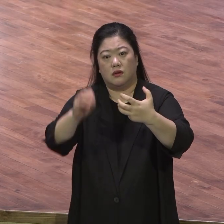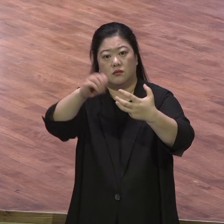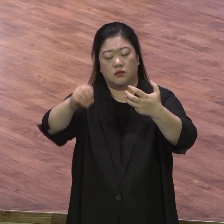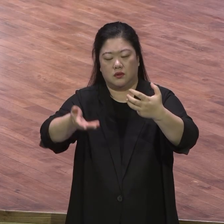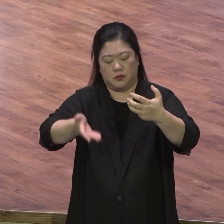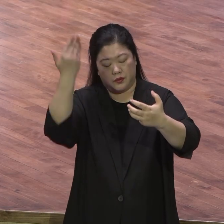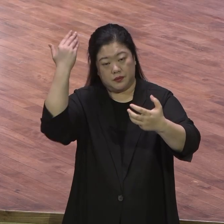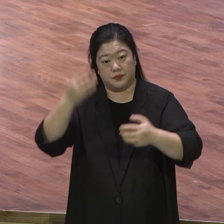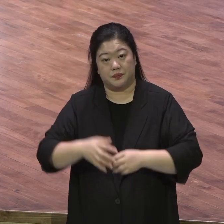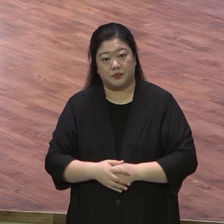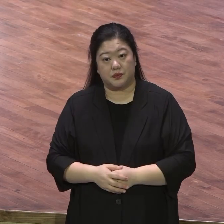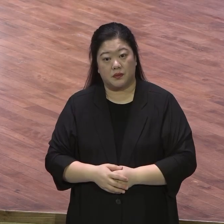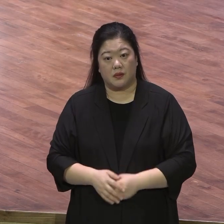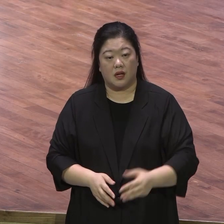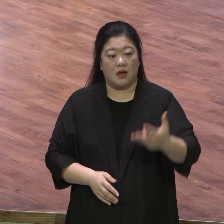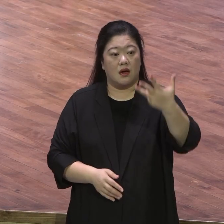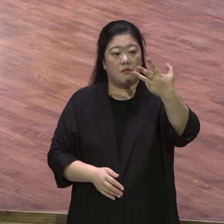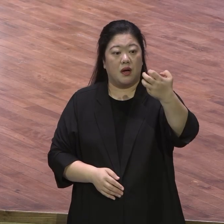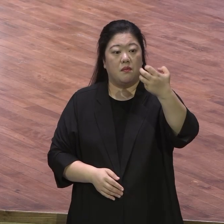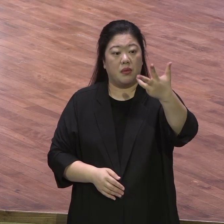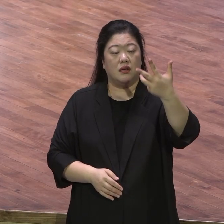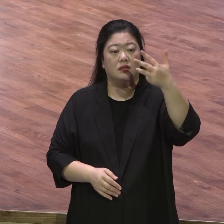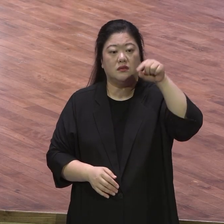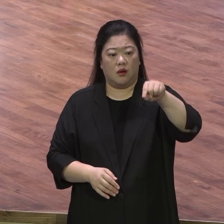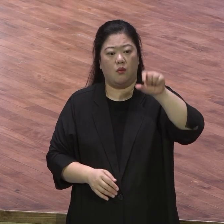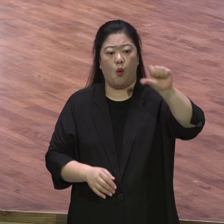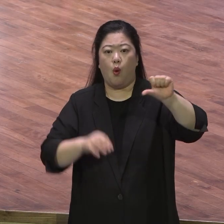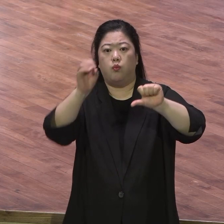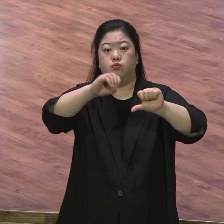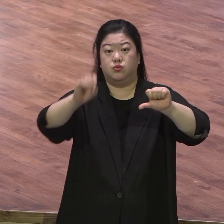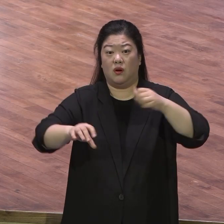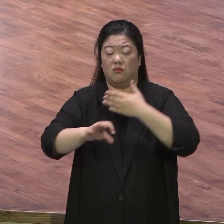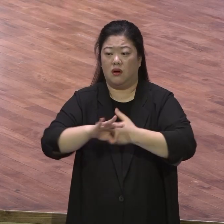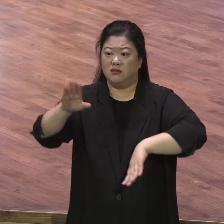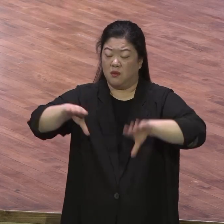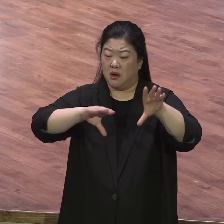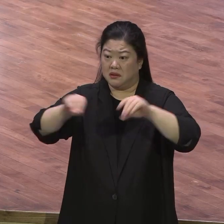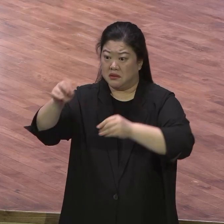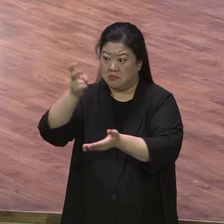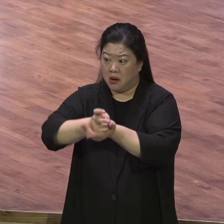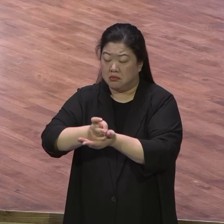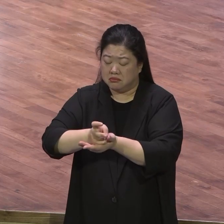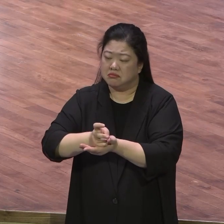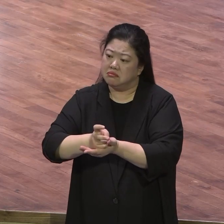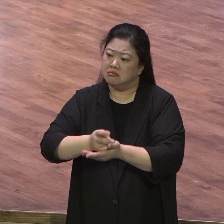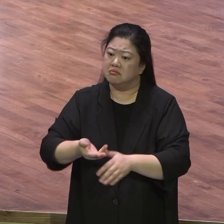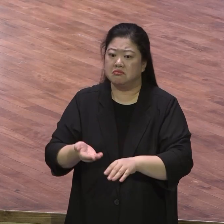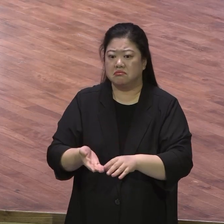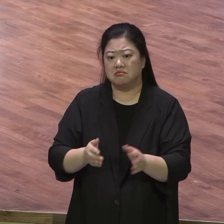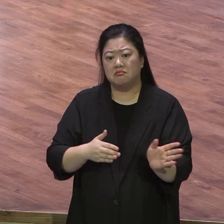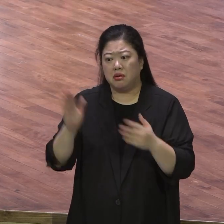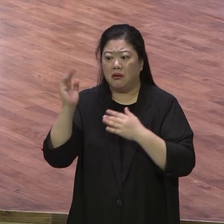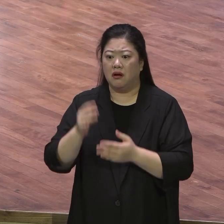88.5% 대다수예요 차별금지법이 가장 큰 문제가 뭐냐